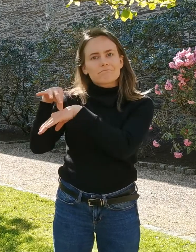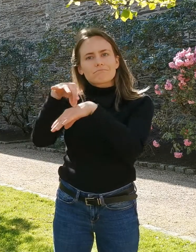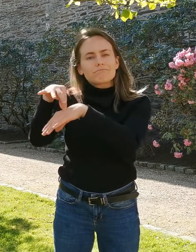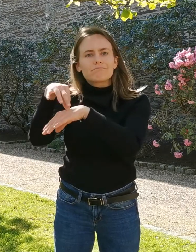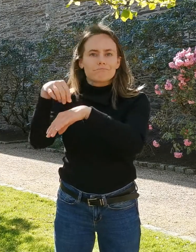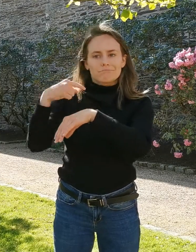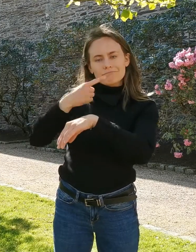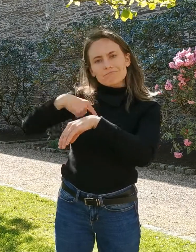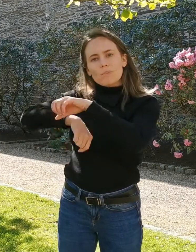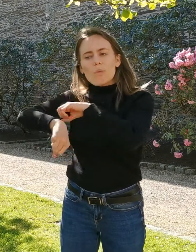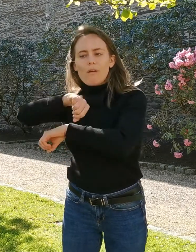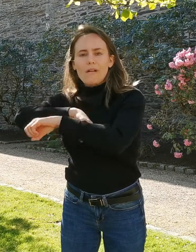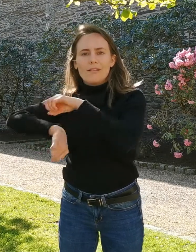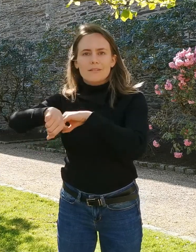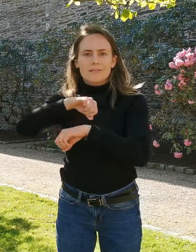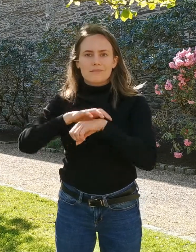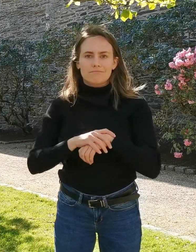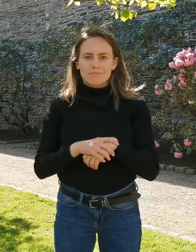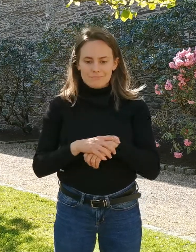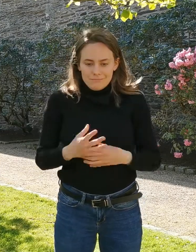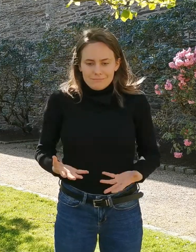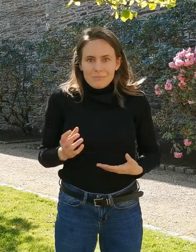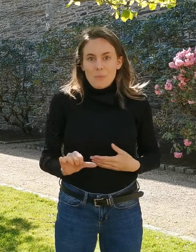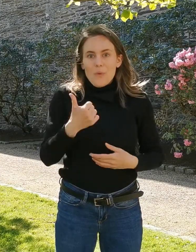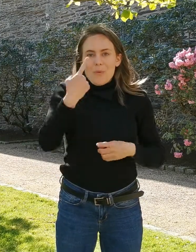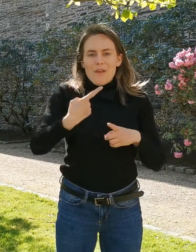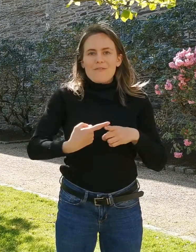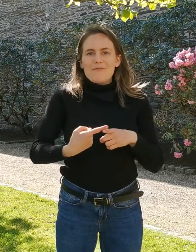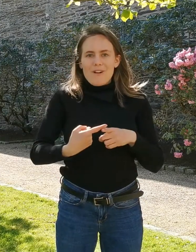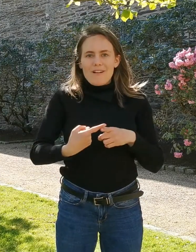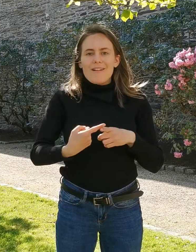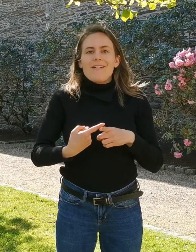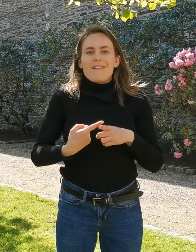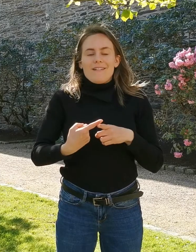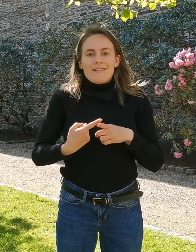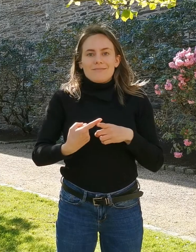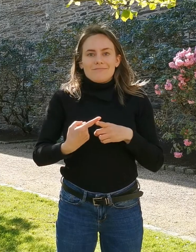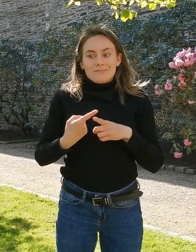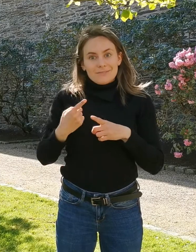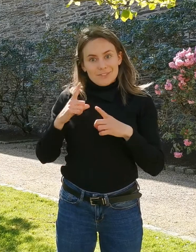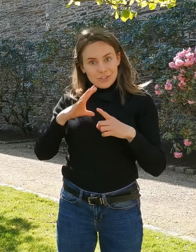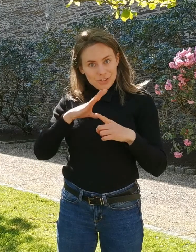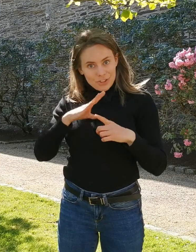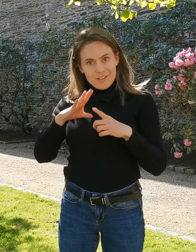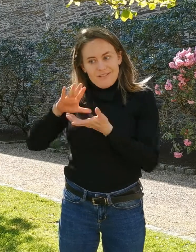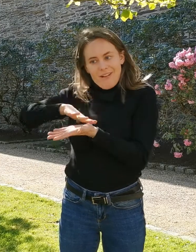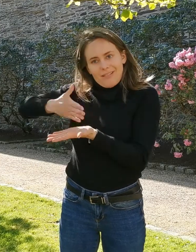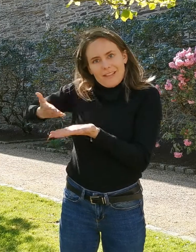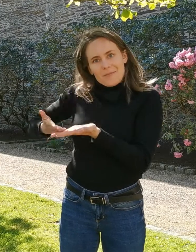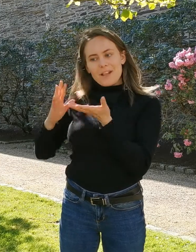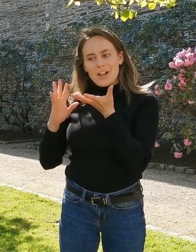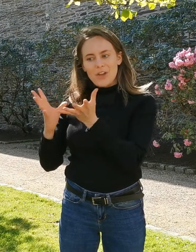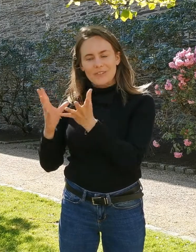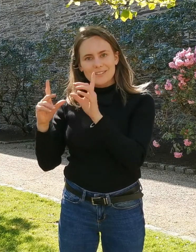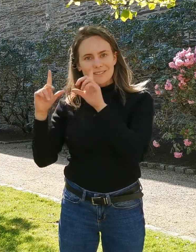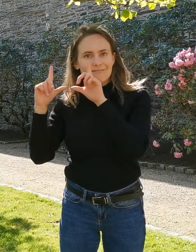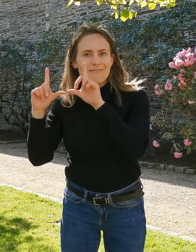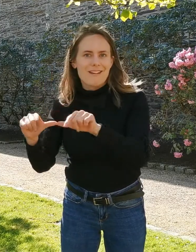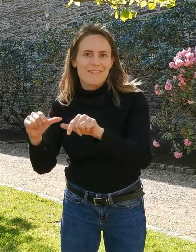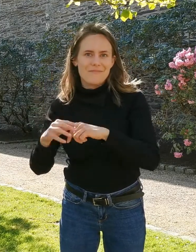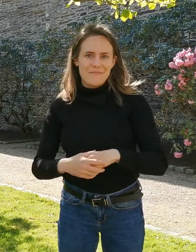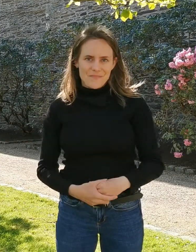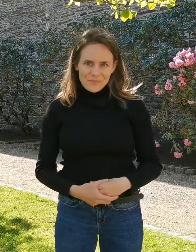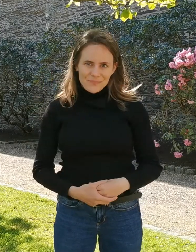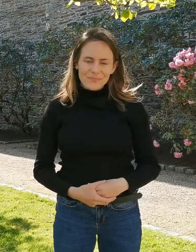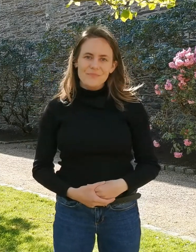expositions y sont organisées. Et pour la première fois, nous y organisons en simultané une interprétation en langue